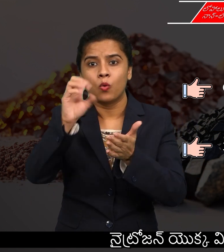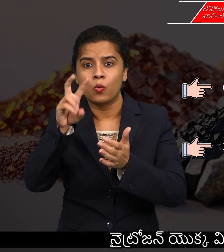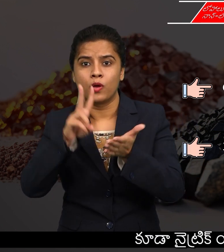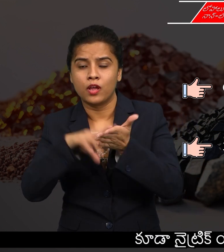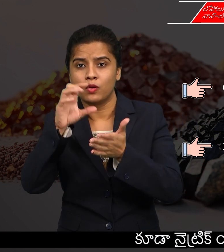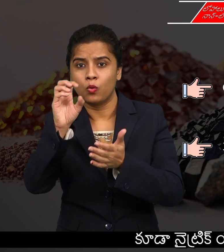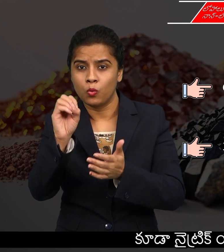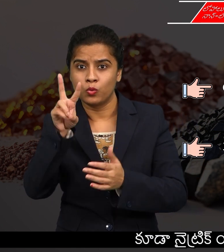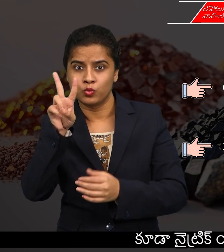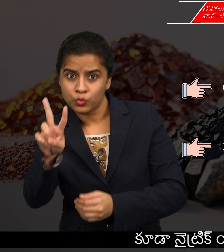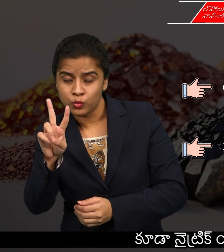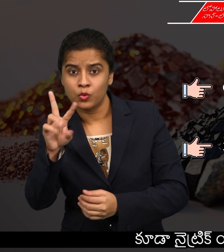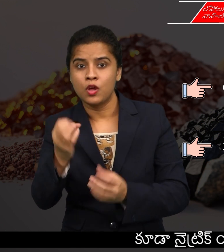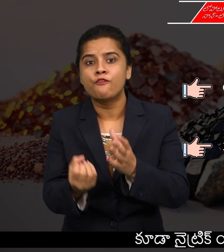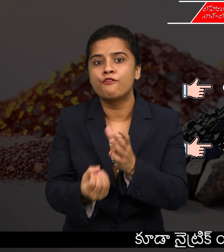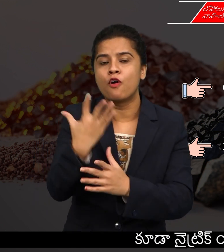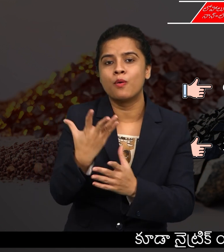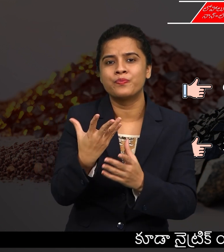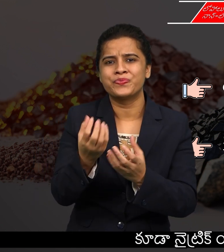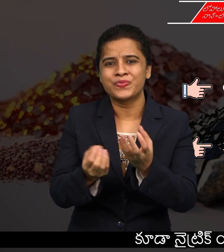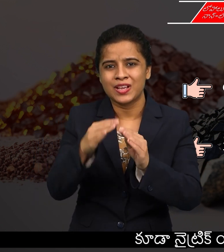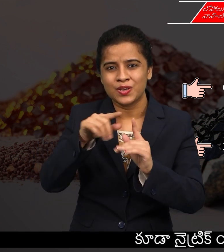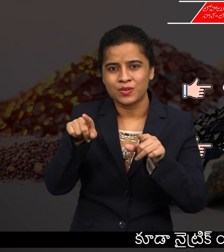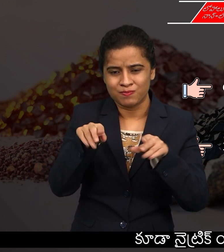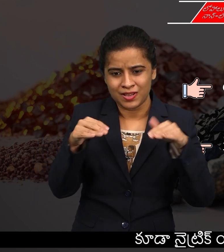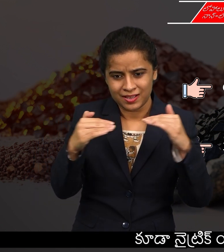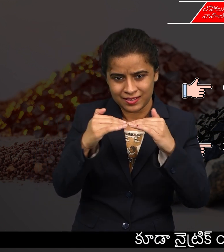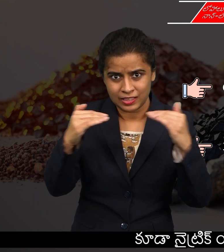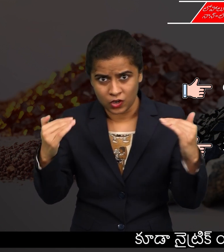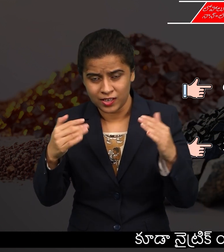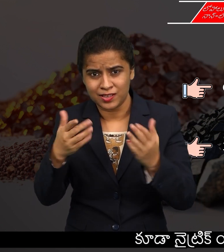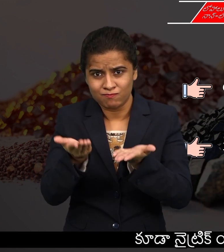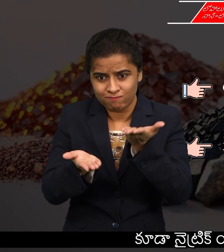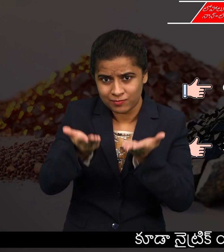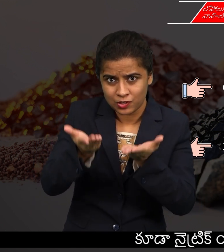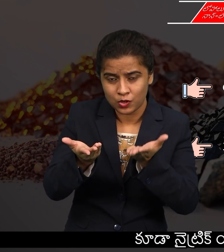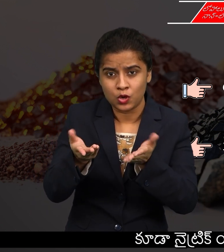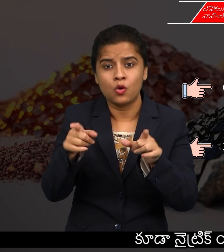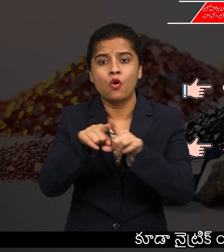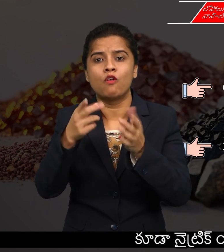నైట్రిక్ యాసిడ్ గాఢతతో ఏర్పడతాయి.